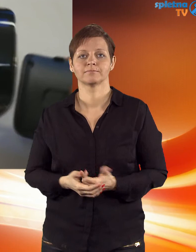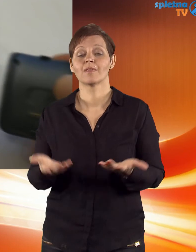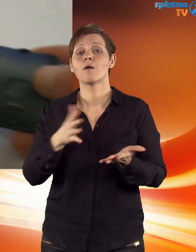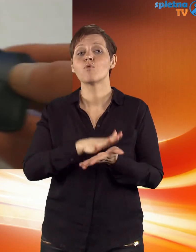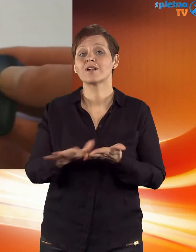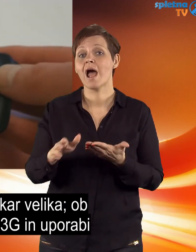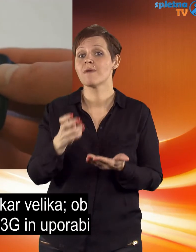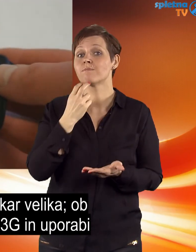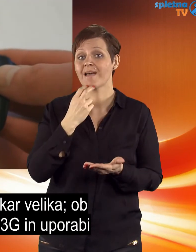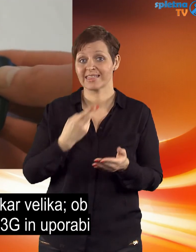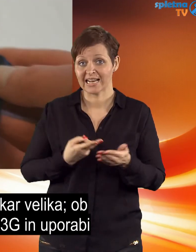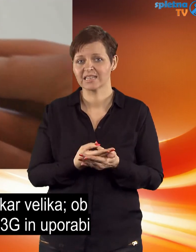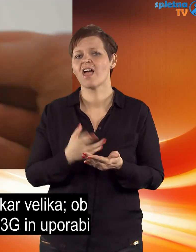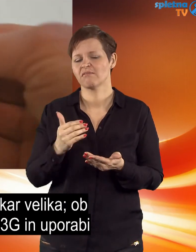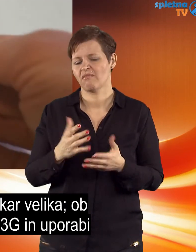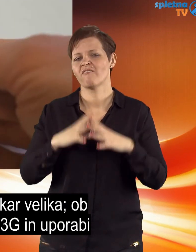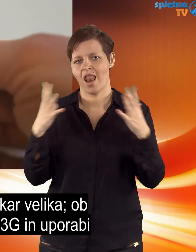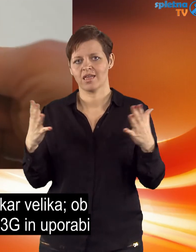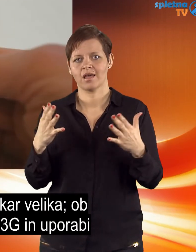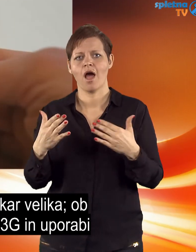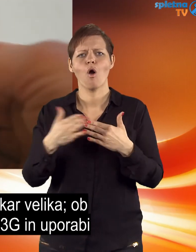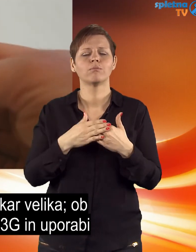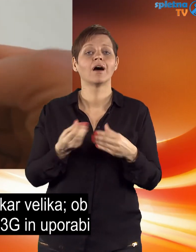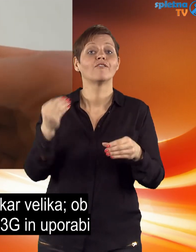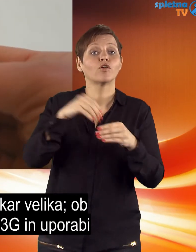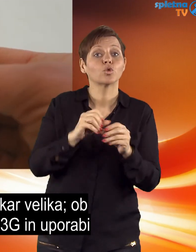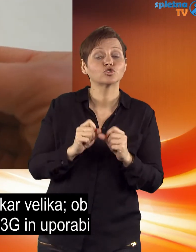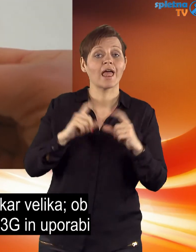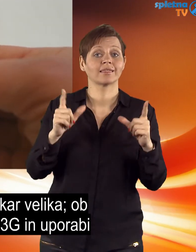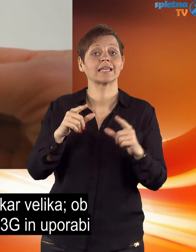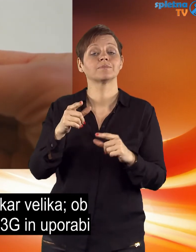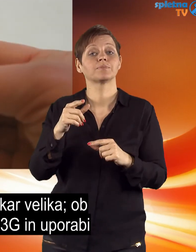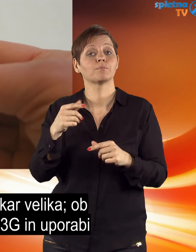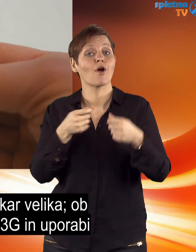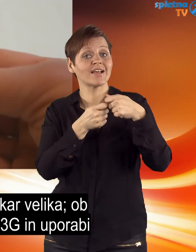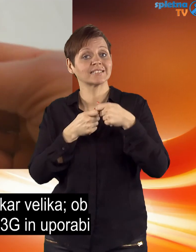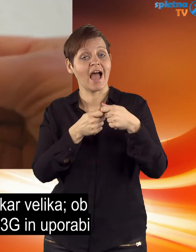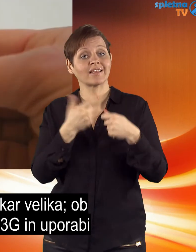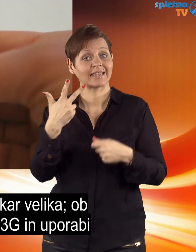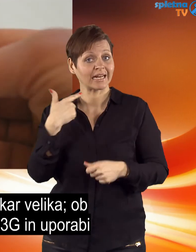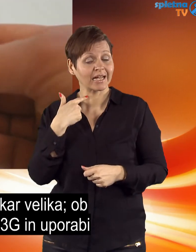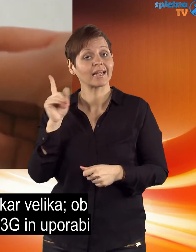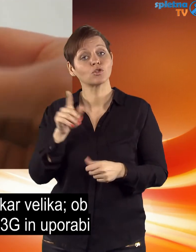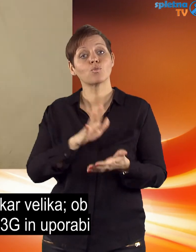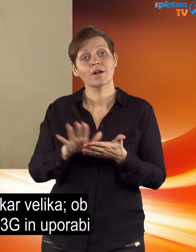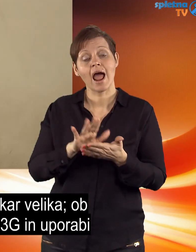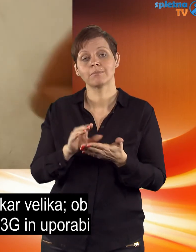Poraba baterije je kar velika. Ob vključeni povezavi 3G in uporabi aplikacij se